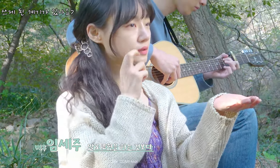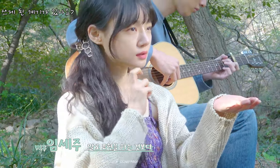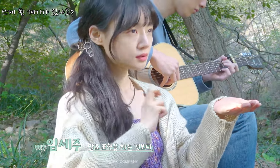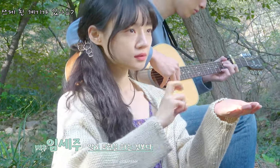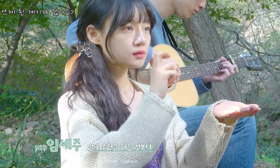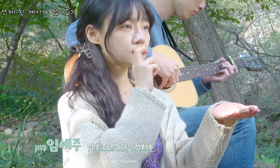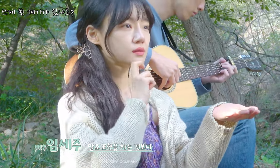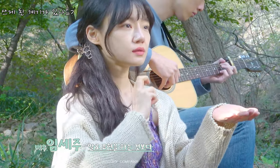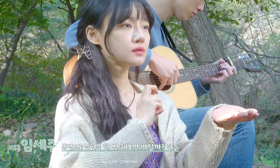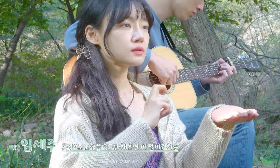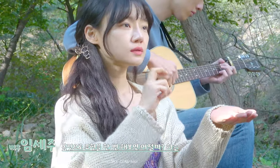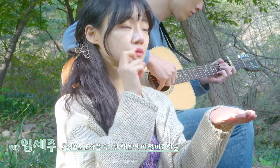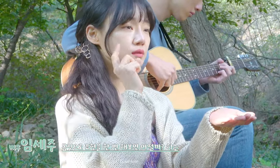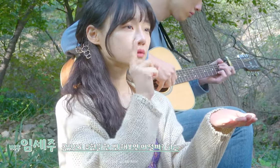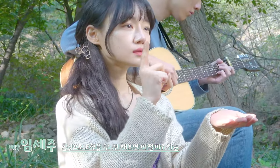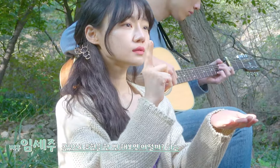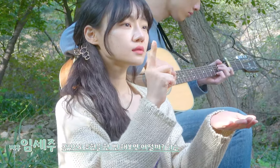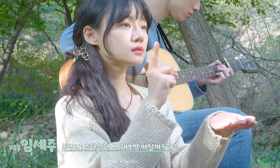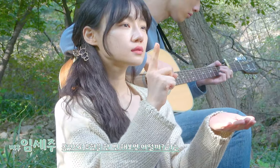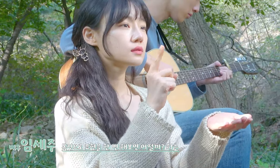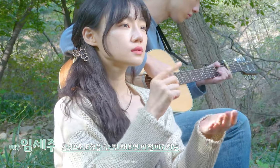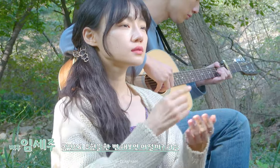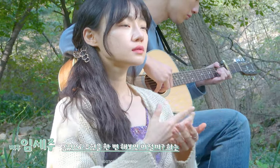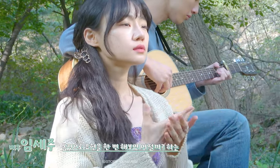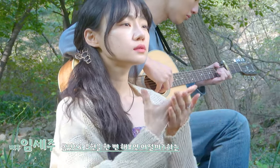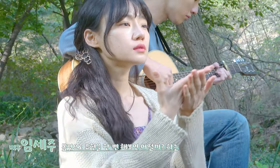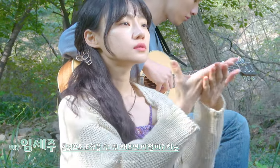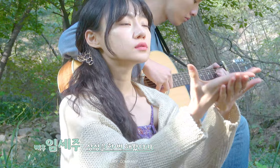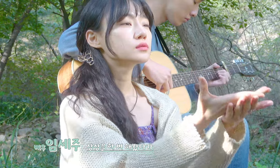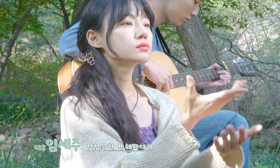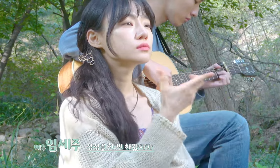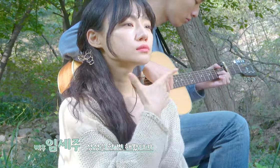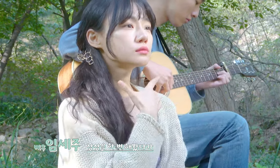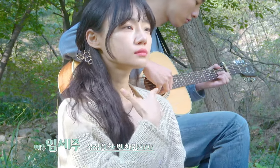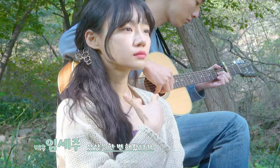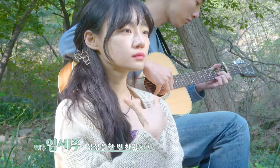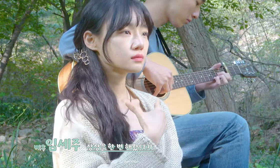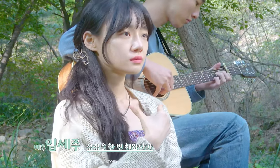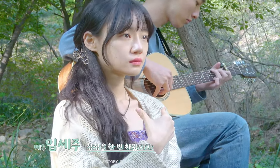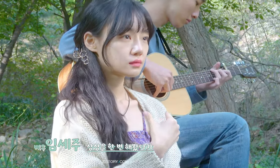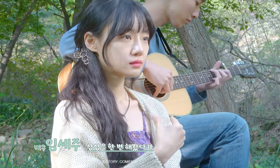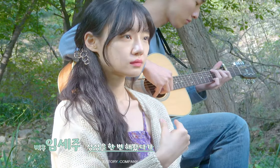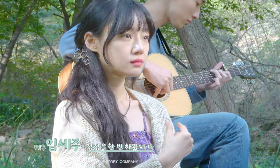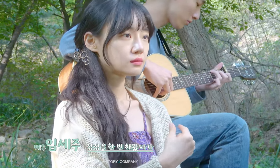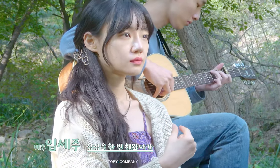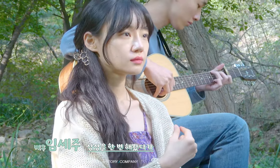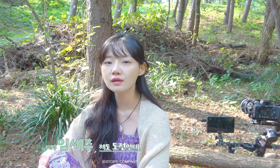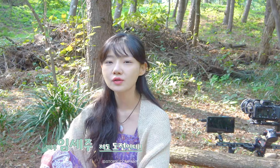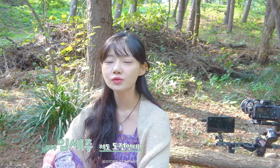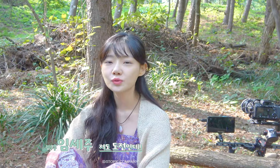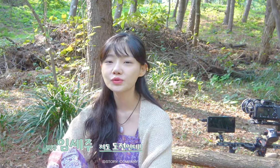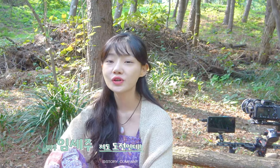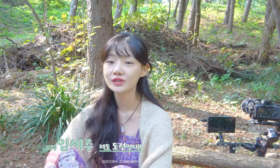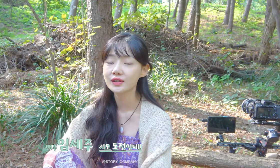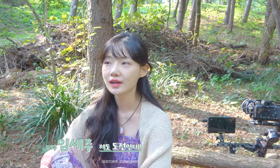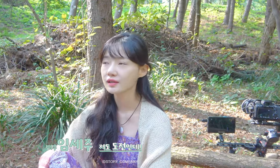하는 것보다 뭐지? 서로 표현을 한번 해보니 어떨까? 상상을 한번 해봤다가 아까 저도 도전인데